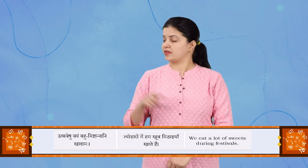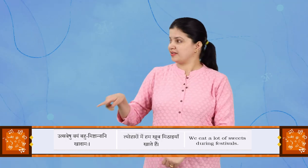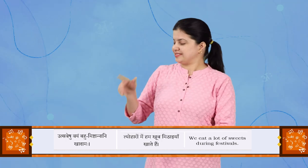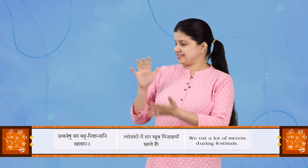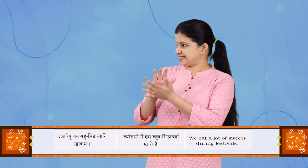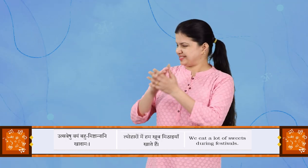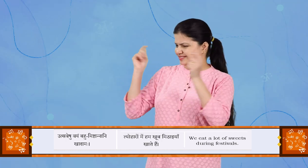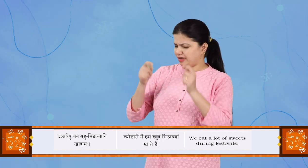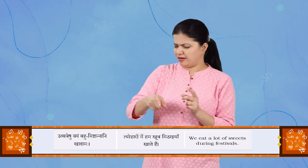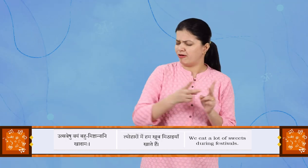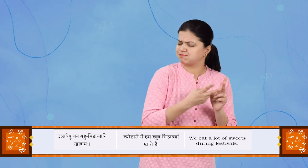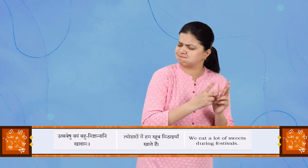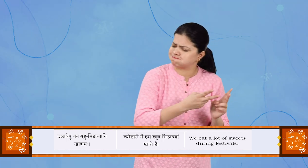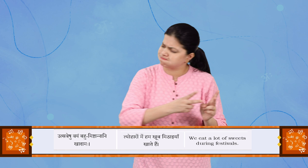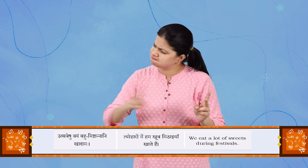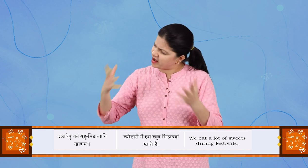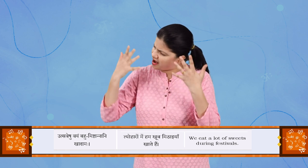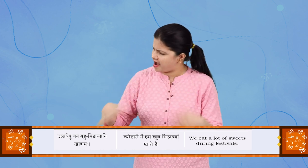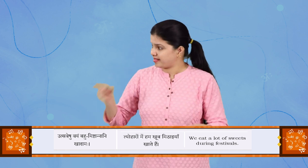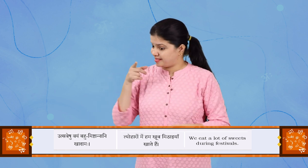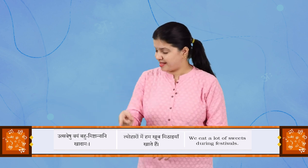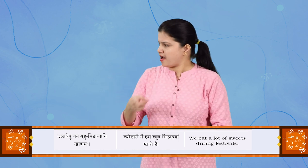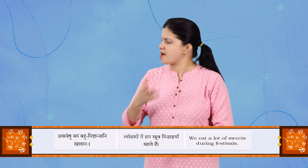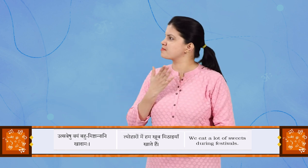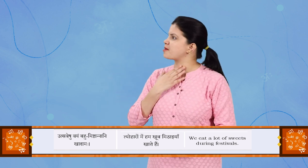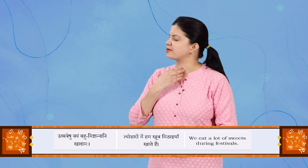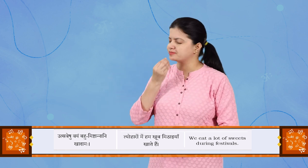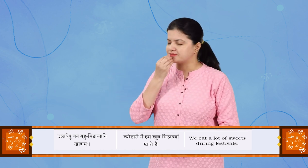संयुक्त सर्वे स्वयं बहु मिष्टान ने खादा महक